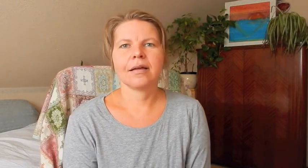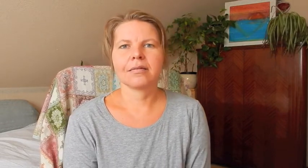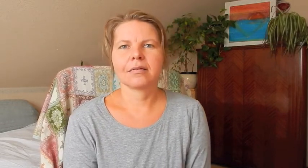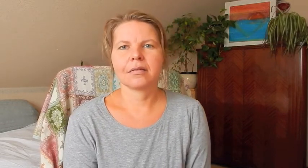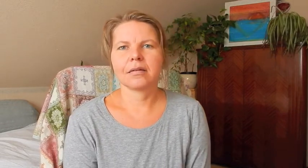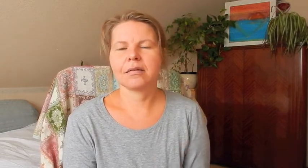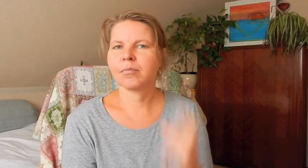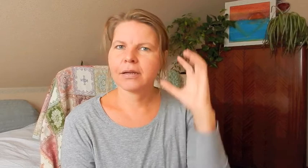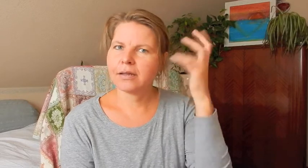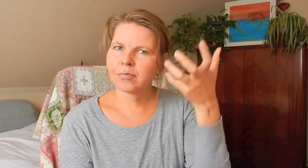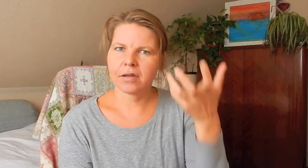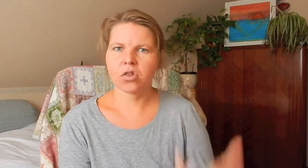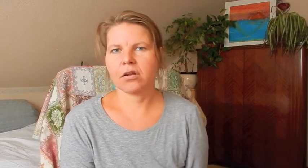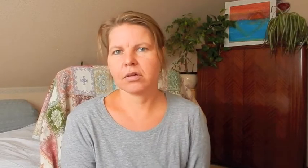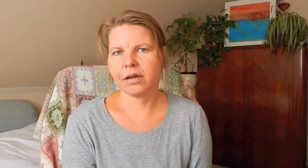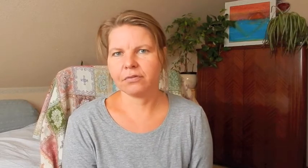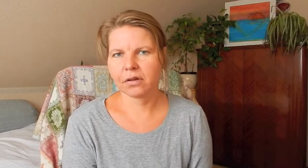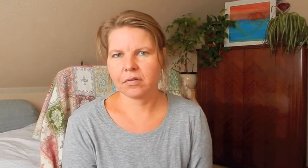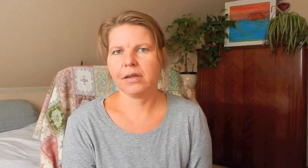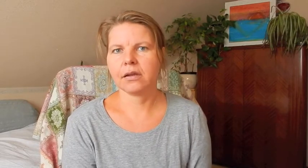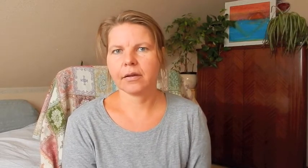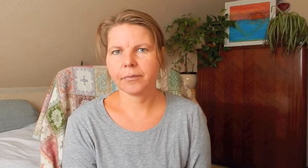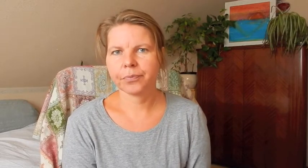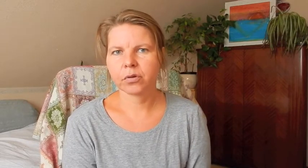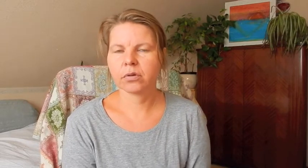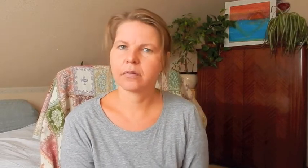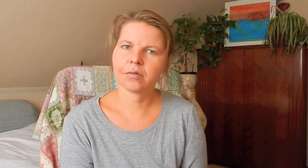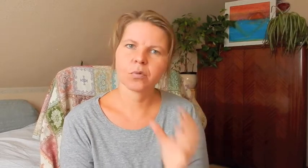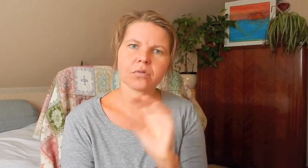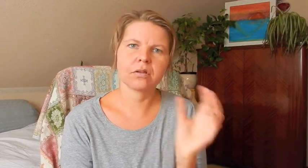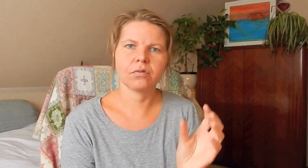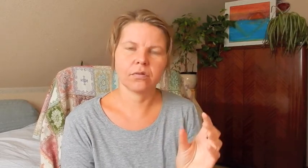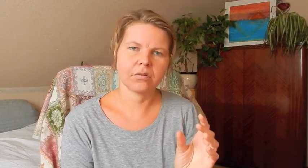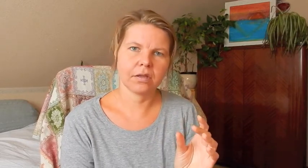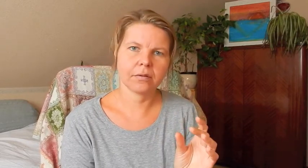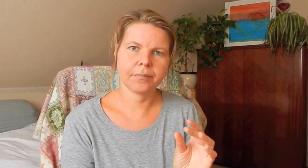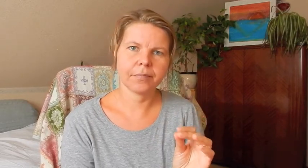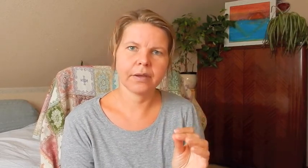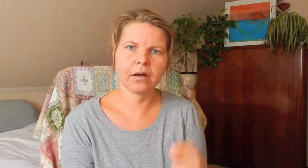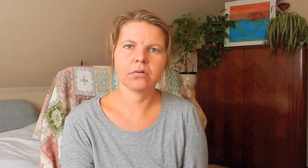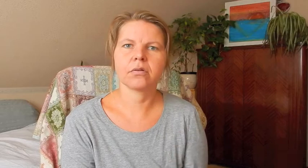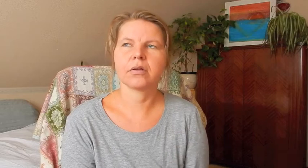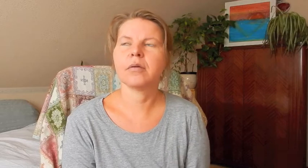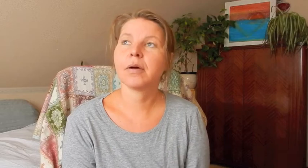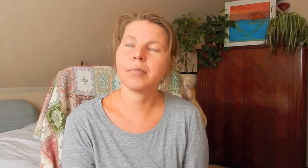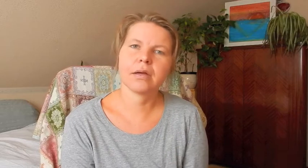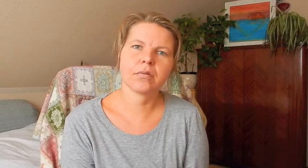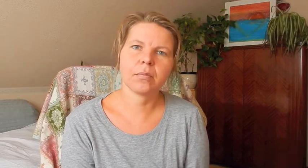dass meine Lebenseinstellung da einfach zu ändern und das Positive zu sehen. Ja, und immer mehr zu